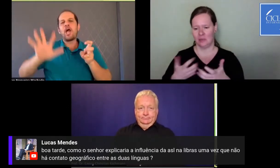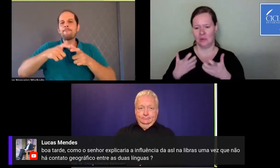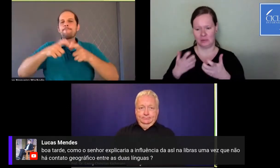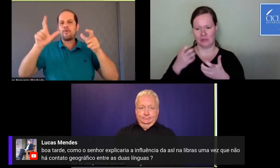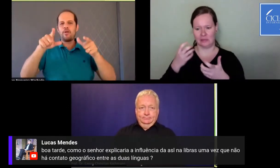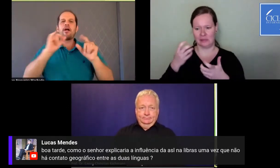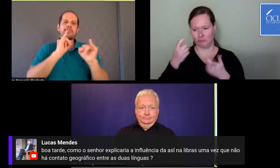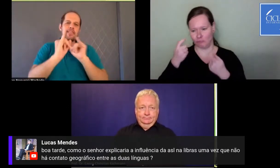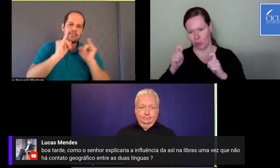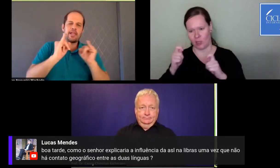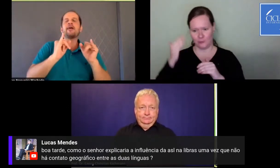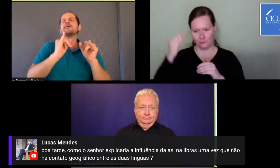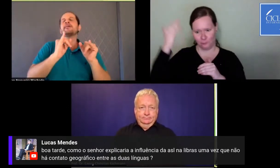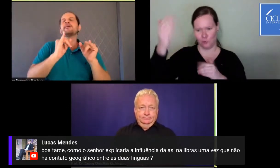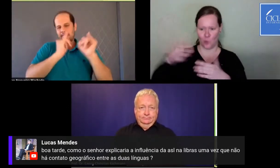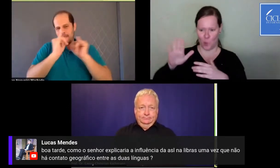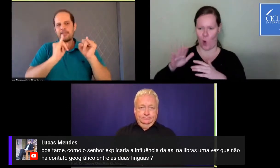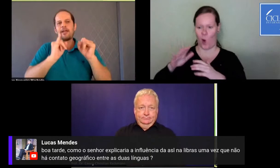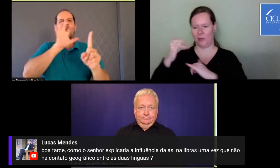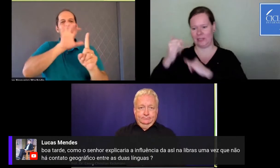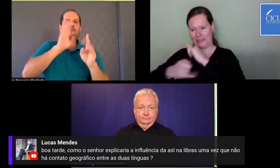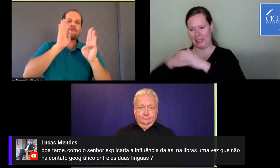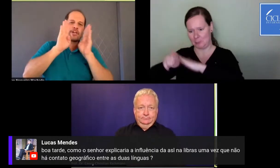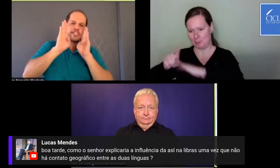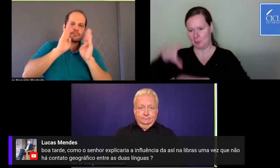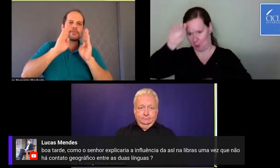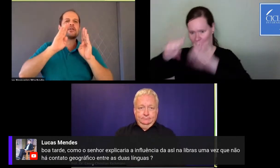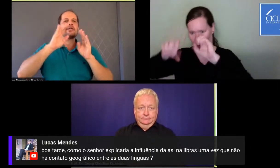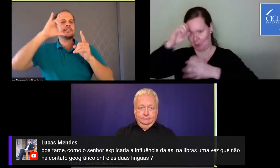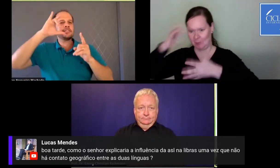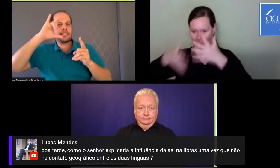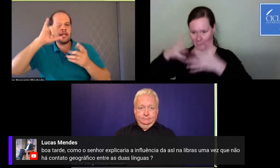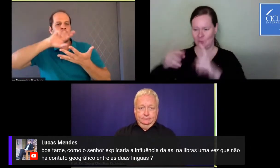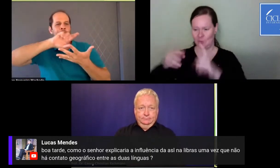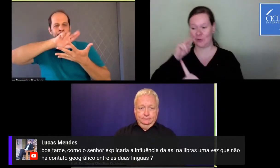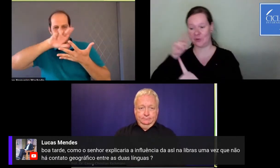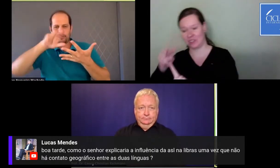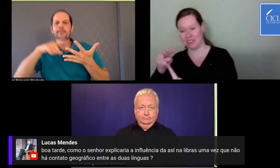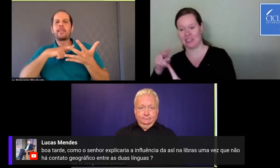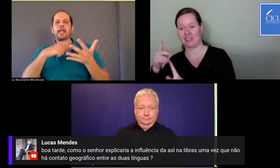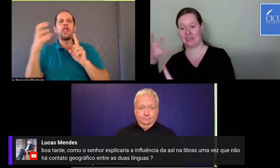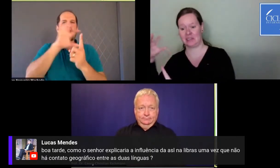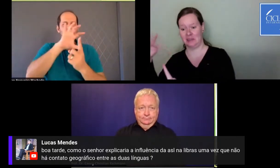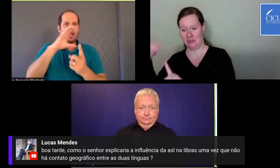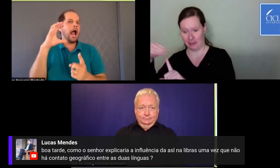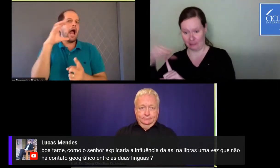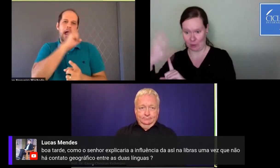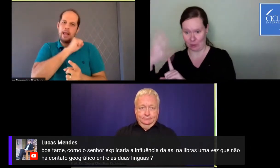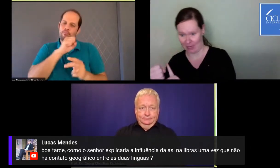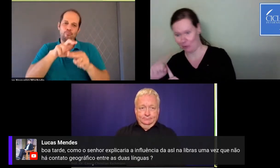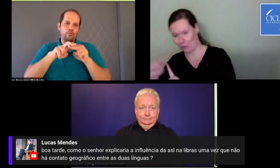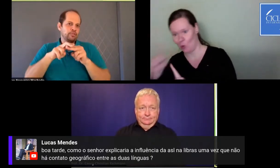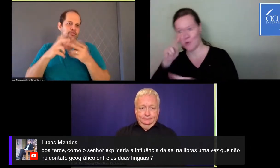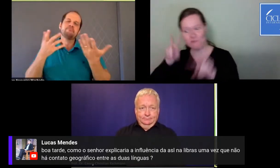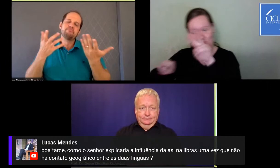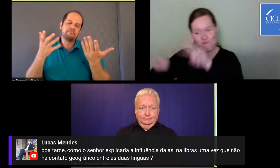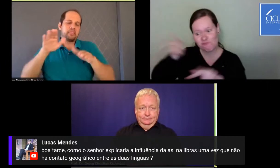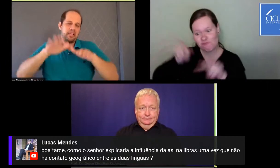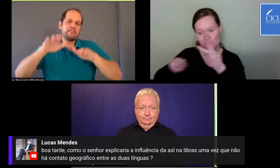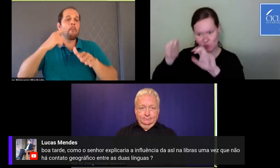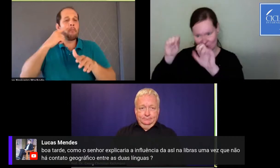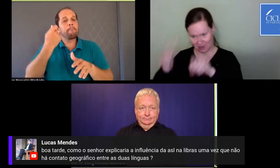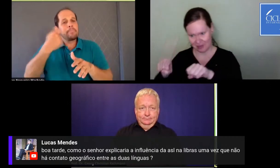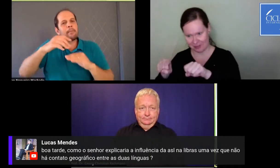um novo olhar sobre isso e investigar mais para saber realmente se essas mídias, essas redes sociais, elas de fato